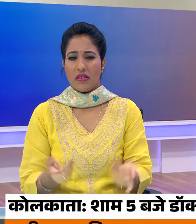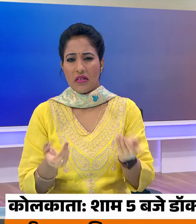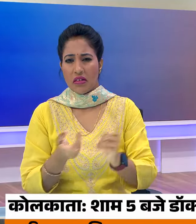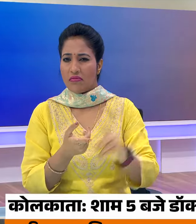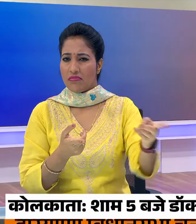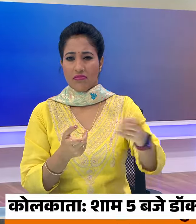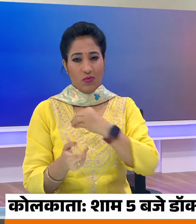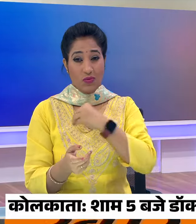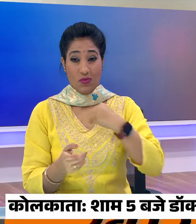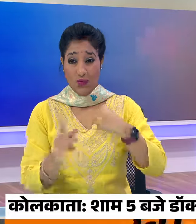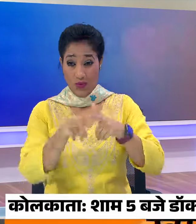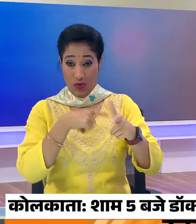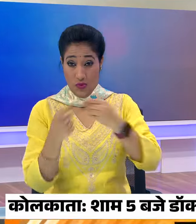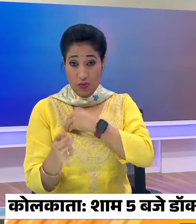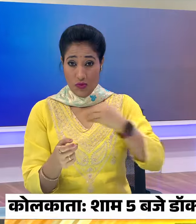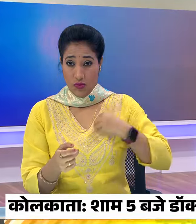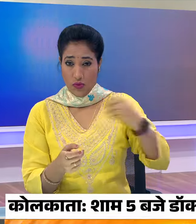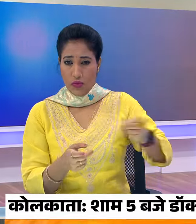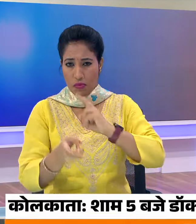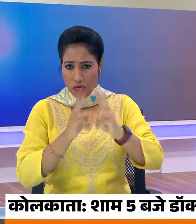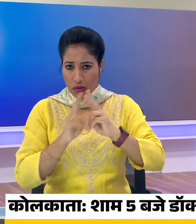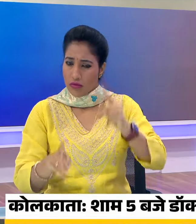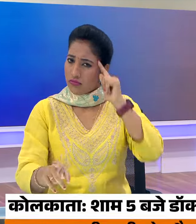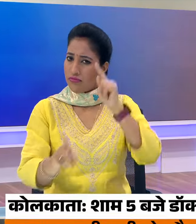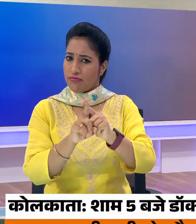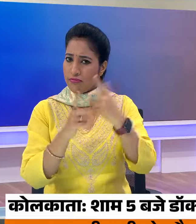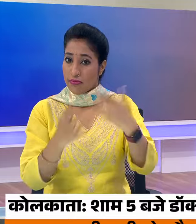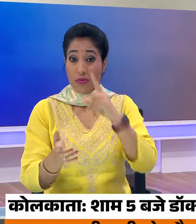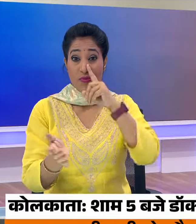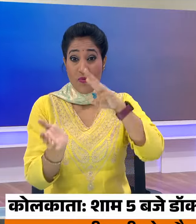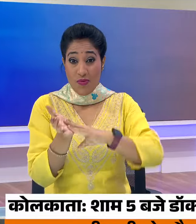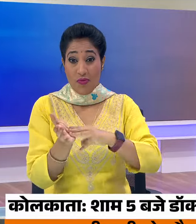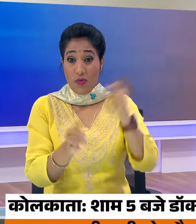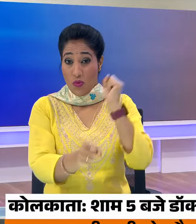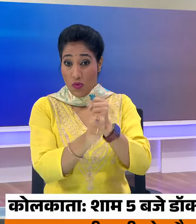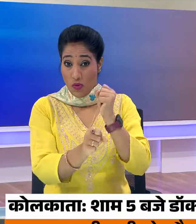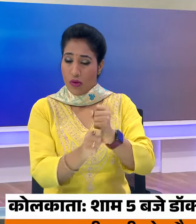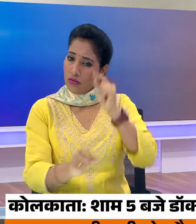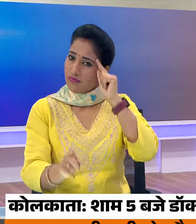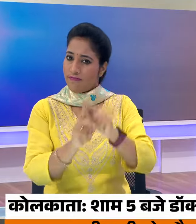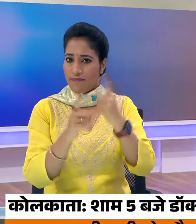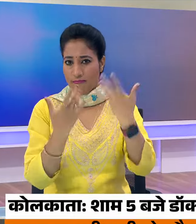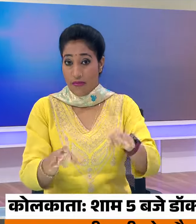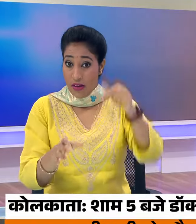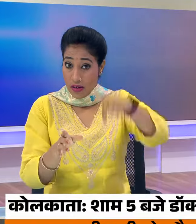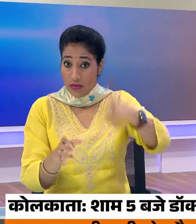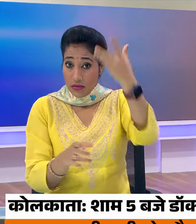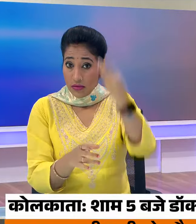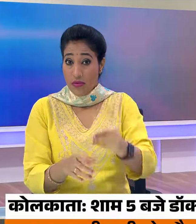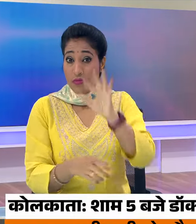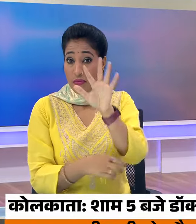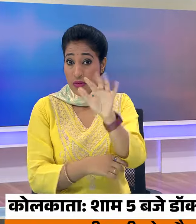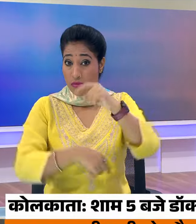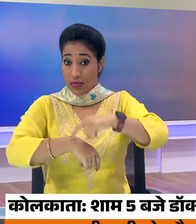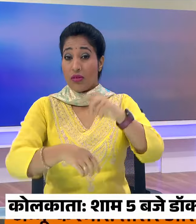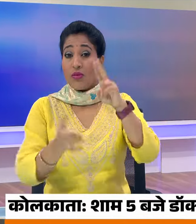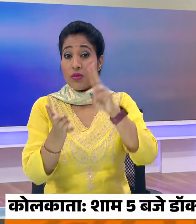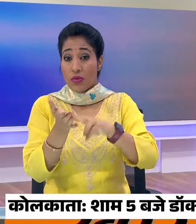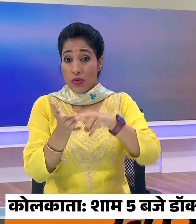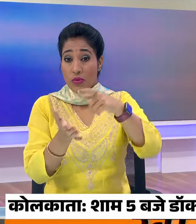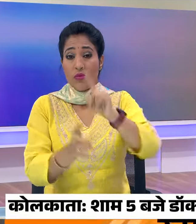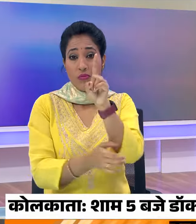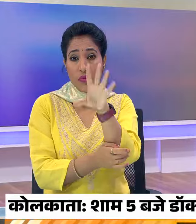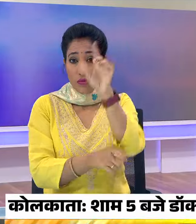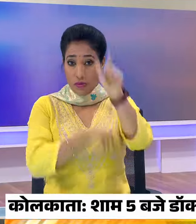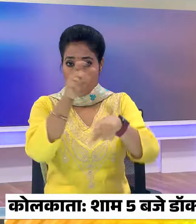आखिरकार जूनियर डॉक्टरों से बातचीत के लिए राजी हुई ममता सरकार। आज शाम 5 बजे नबन्ना में 15 लोगों के डेलीगेशन